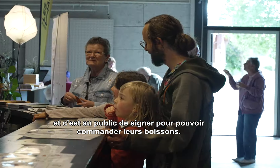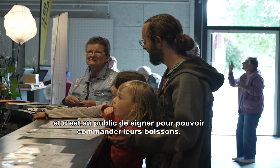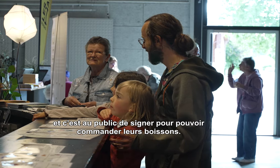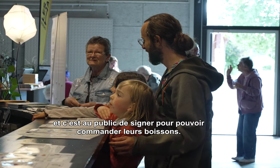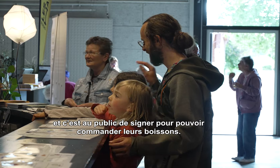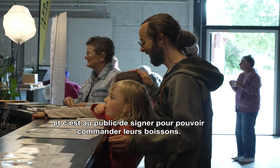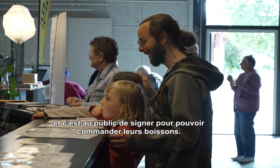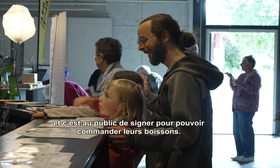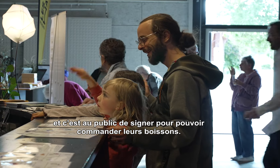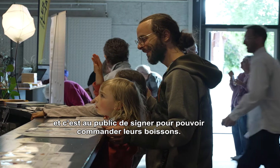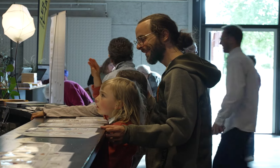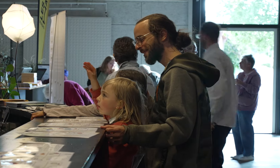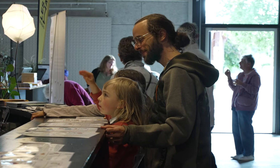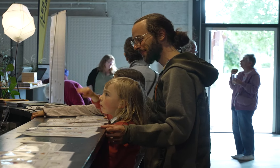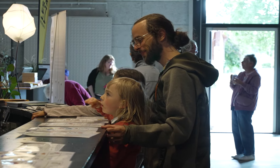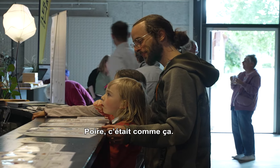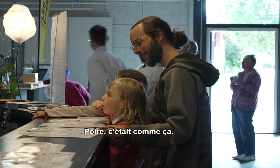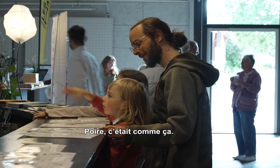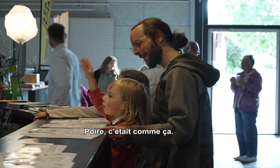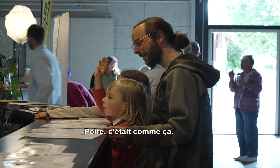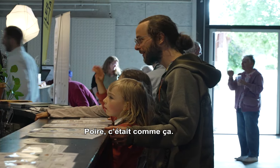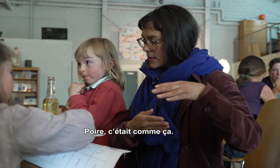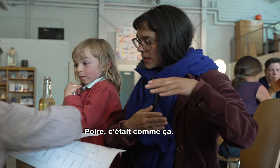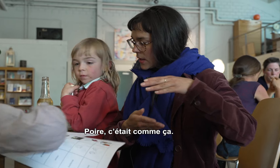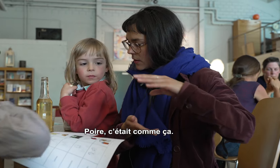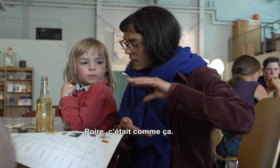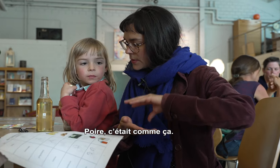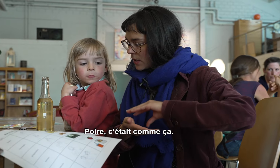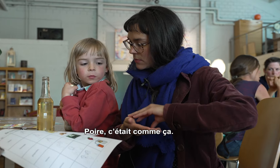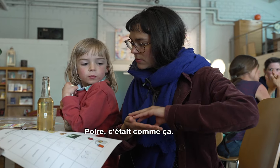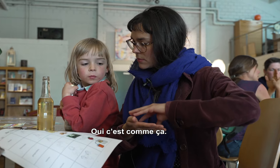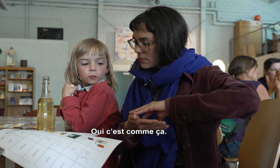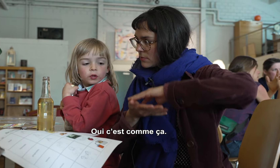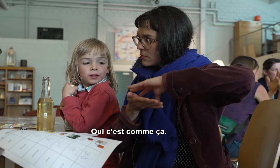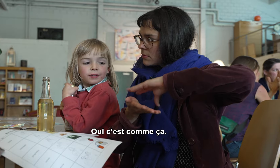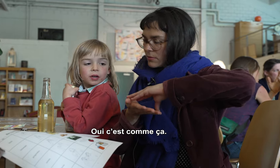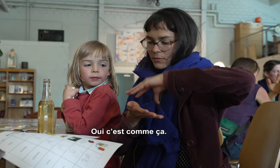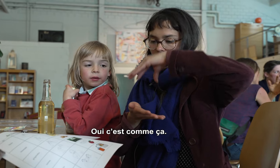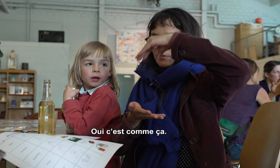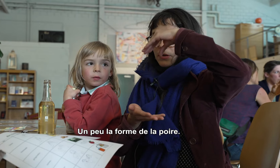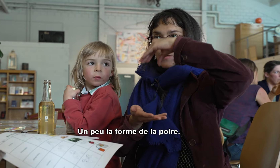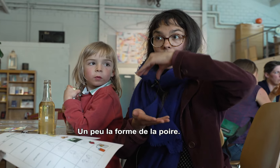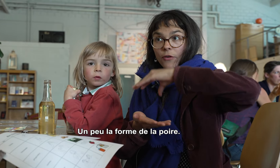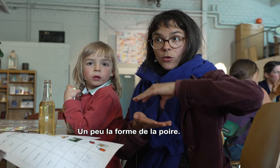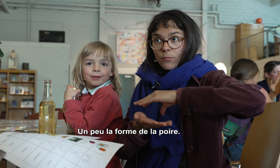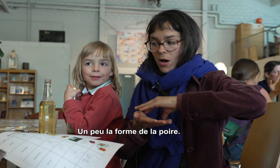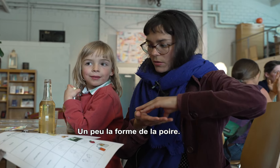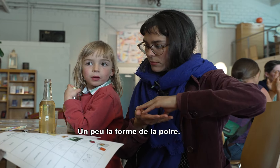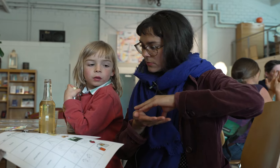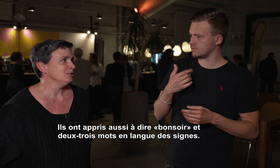pouvoir commander leur boisson. Poire, c'était comme ça ? Oui, c'est comme ça. Un peu la forme de la poire. Ils ont